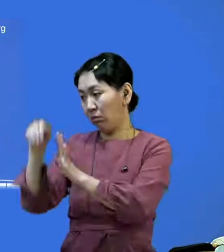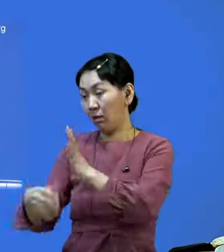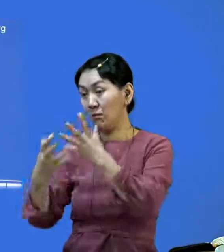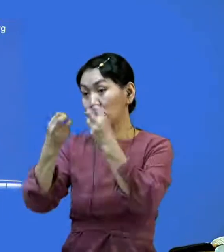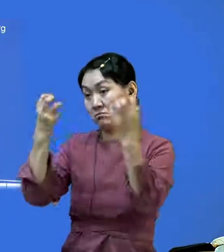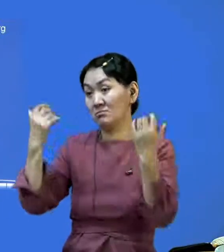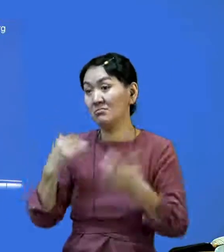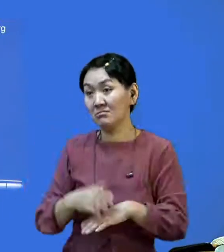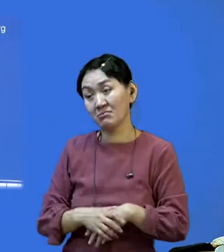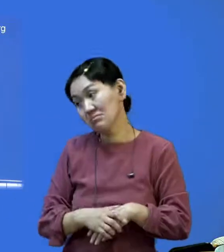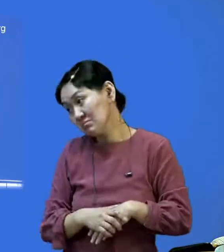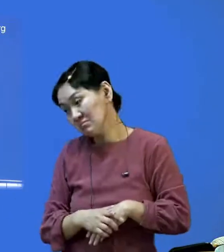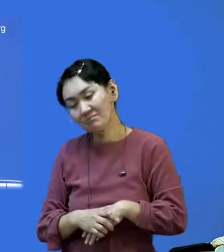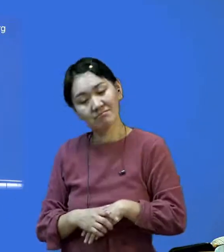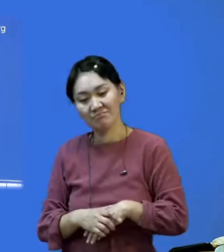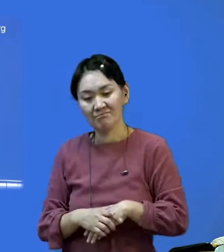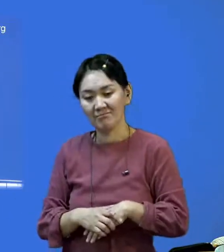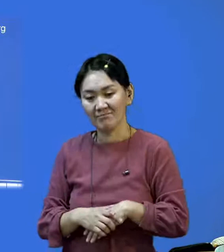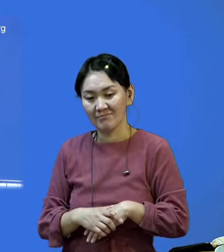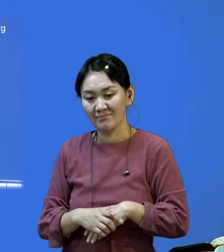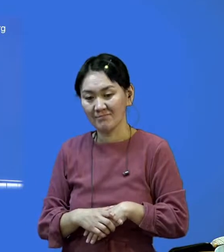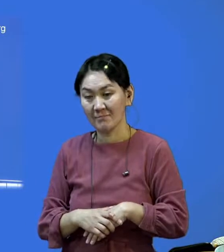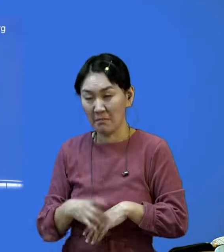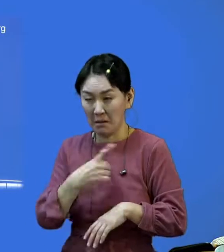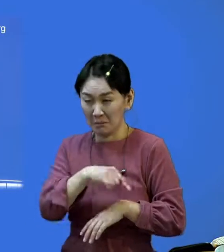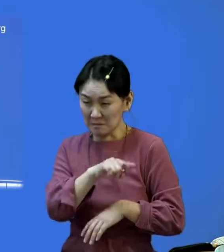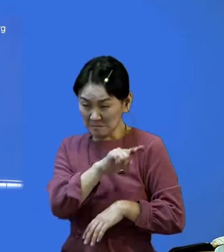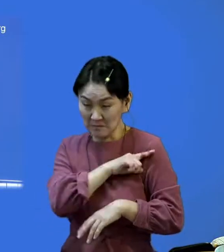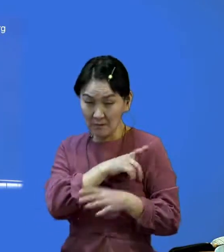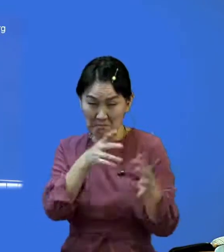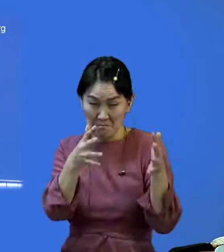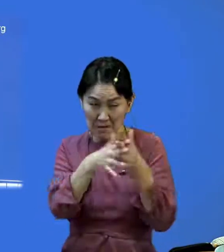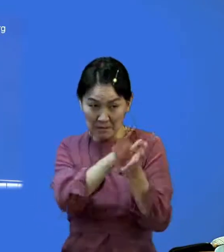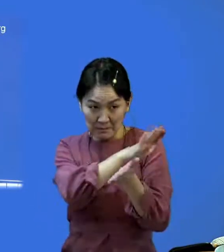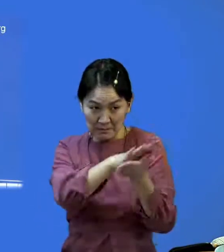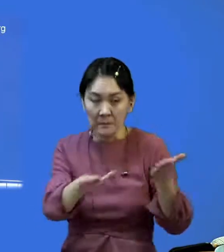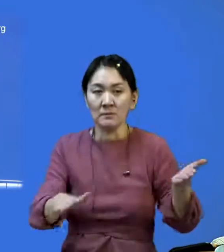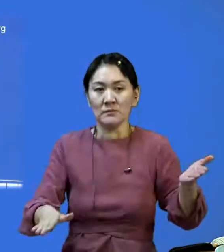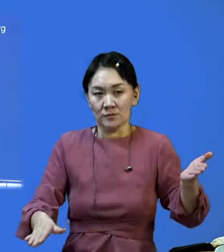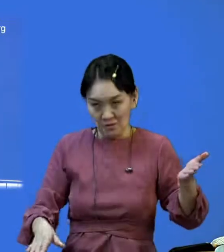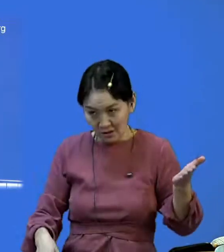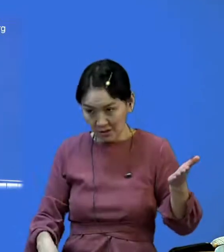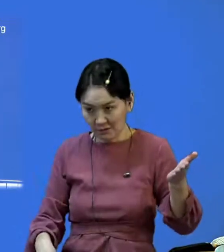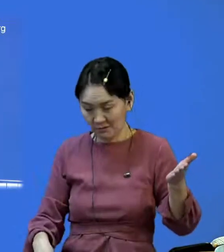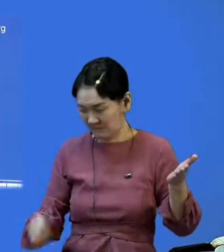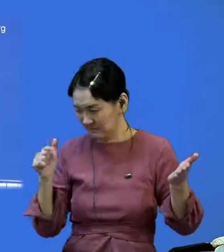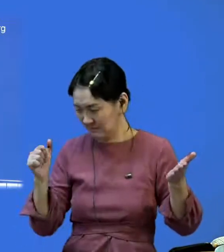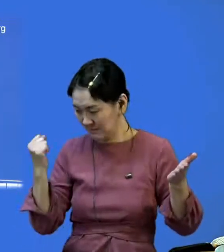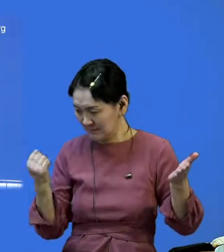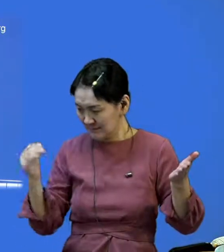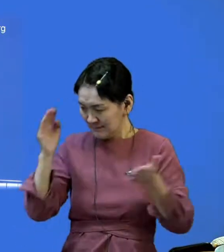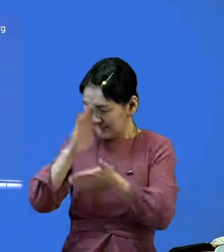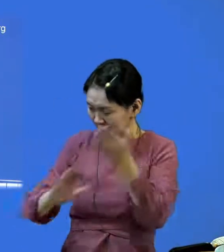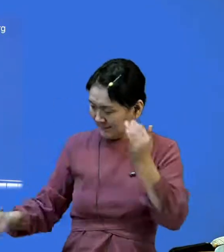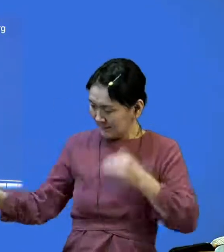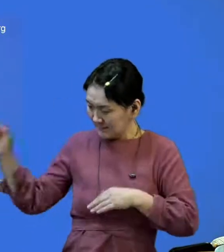Яг уу хамгийн түрүү нэг гайгүй байр худалдаж авъя. Автомашин хамгийн гоё машин авъя.